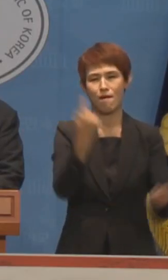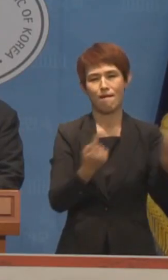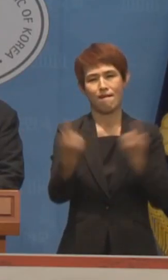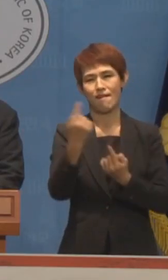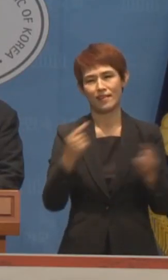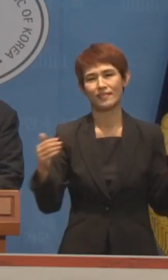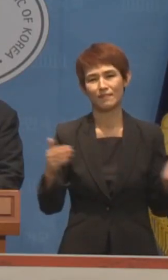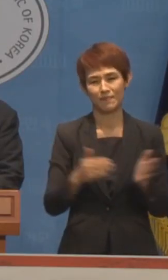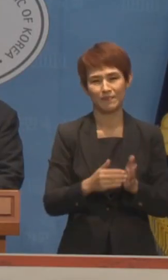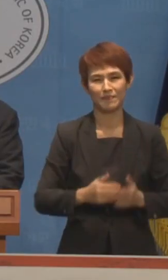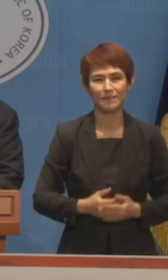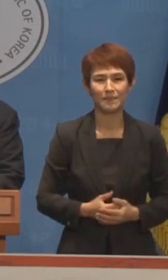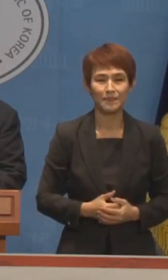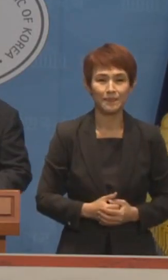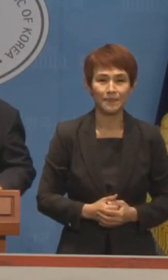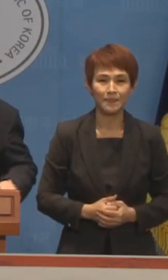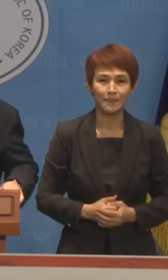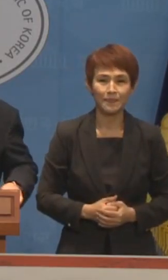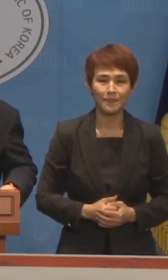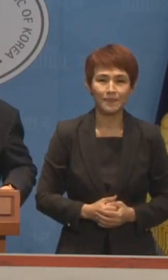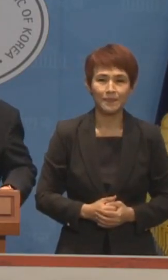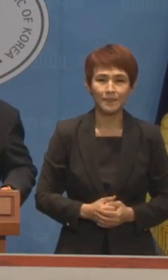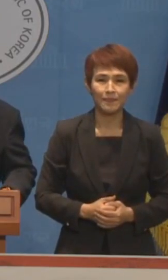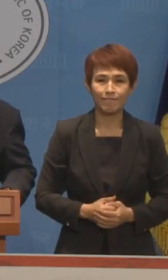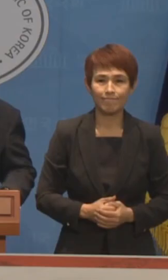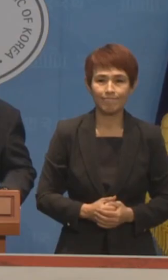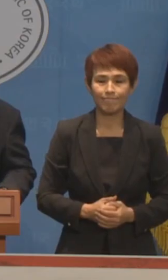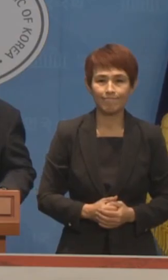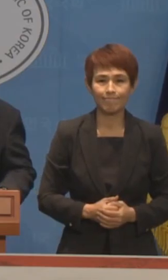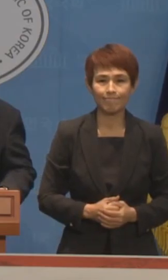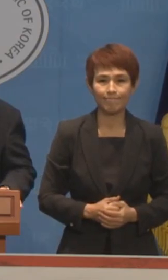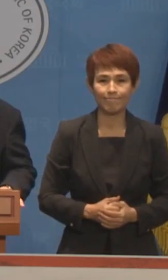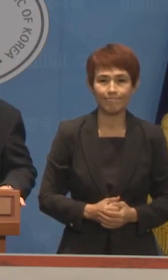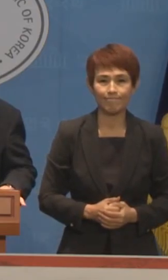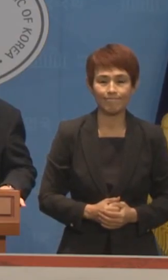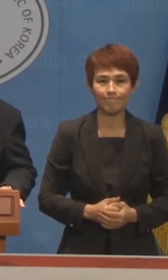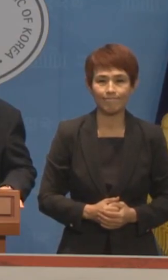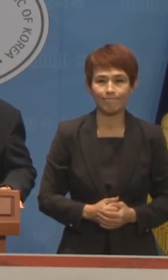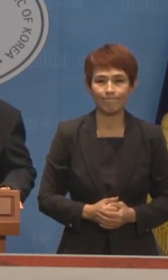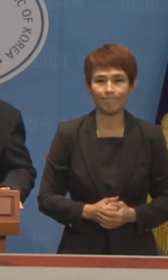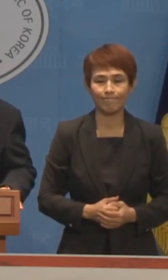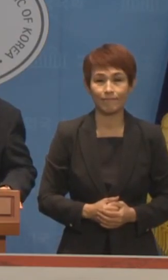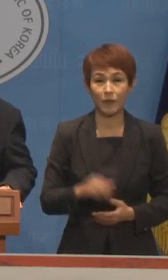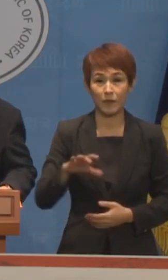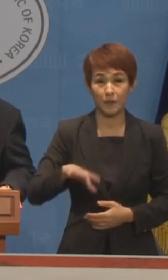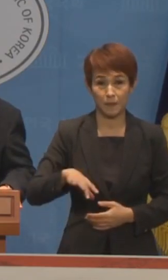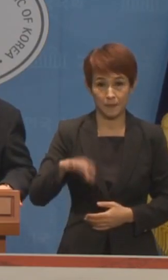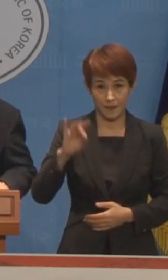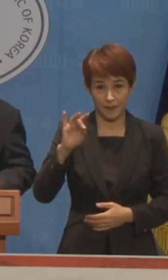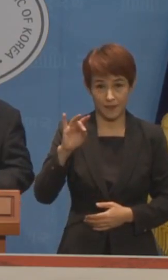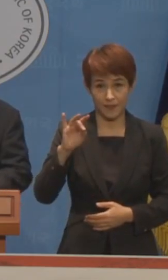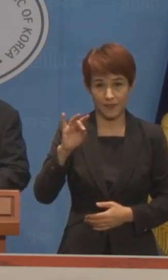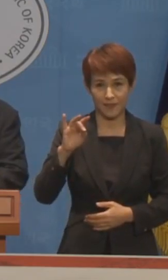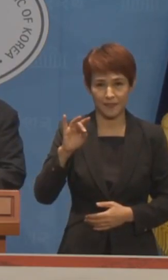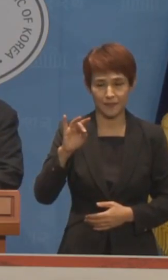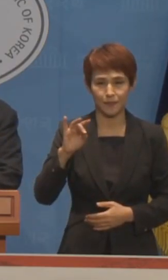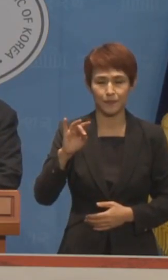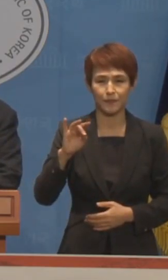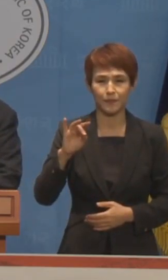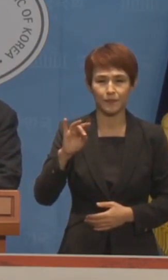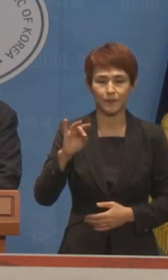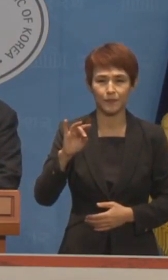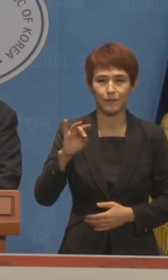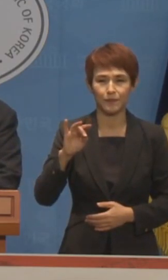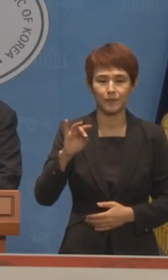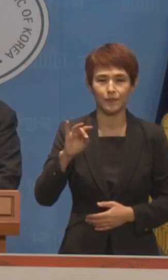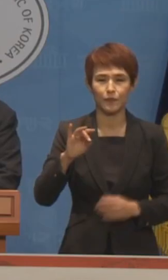또 함께 와 주셨습니다. 그러면은 먼저 시작하기에 앞서서 함께 공동 주최를